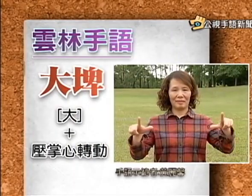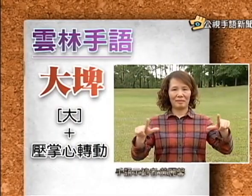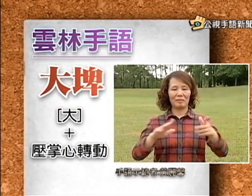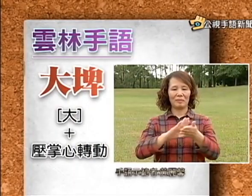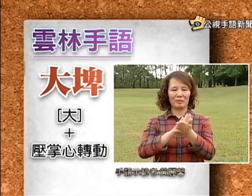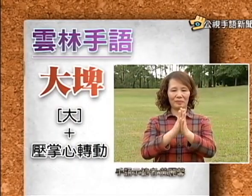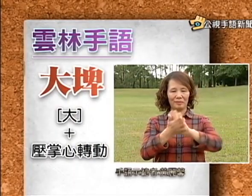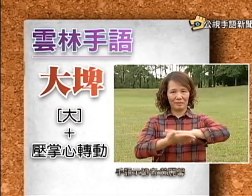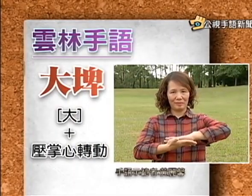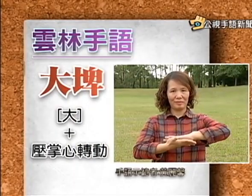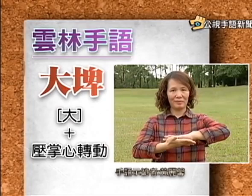大陂的手语是